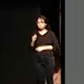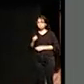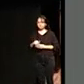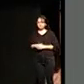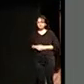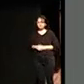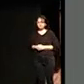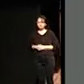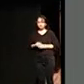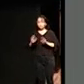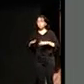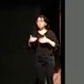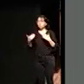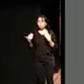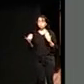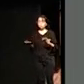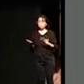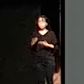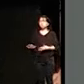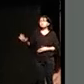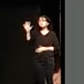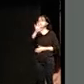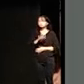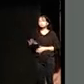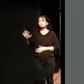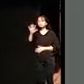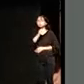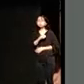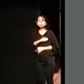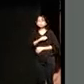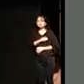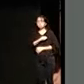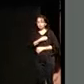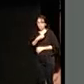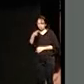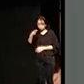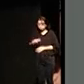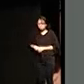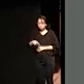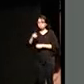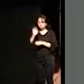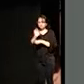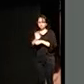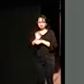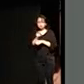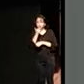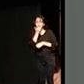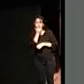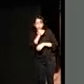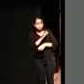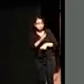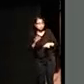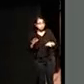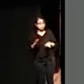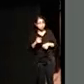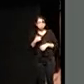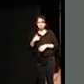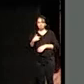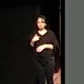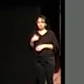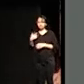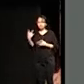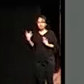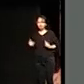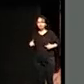eu já comecei a falar qual é o panorama numérico no estado gente peço ato falho fui fazendo como o CRN 4